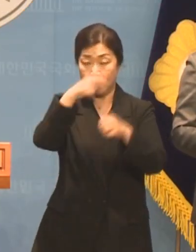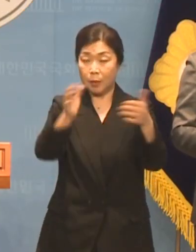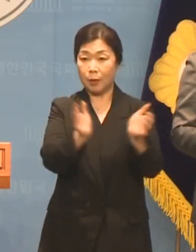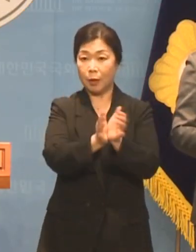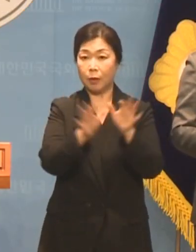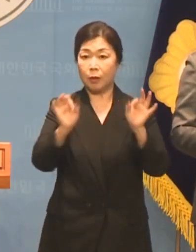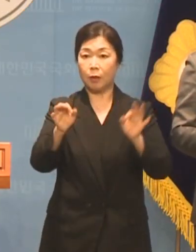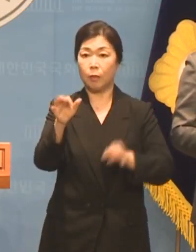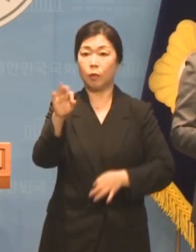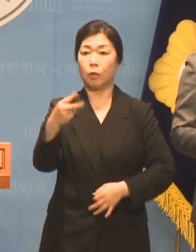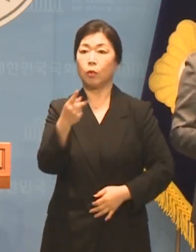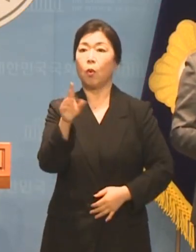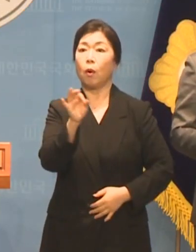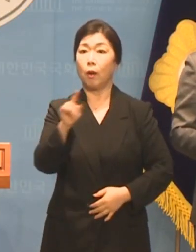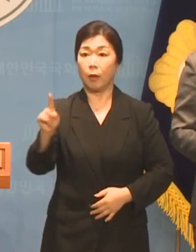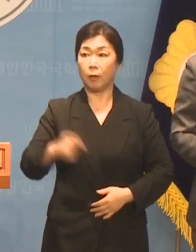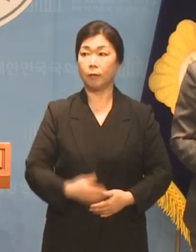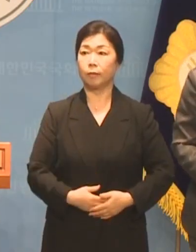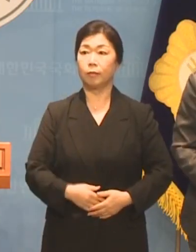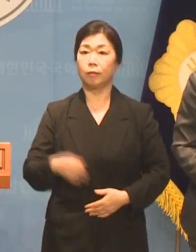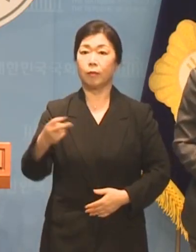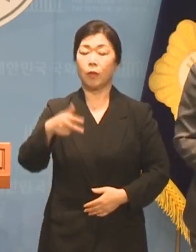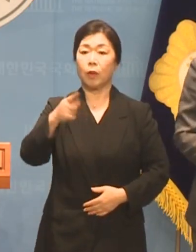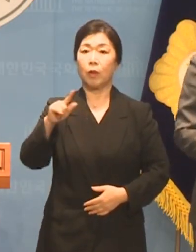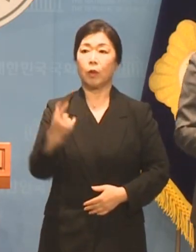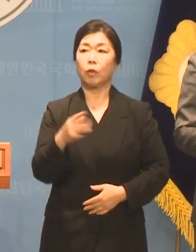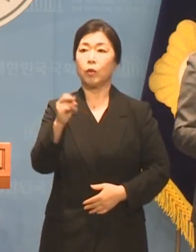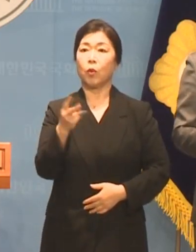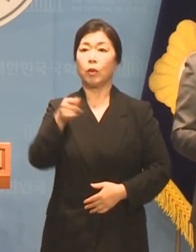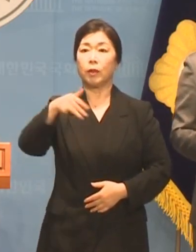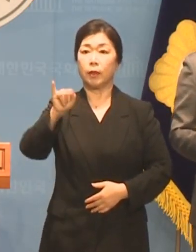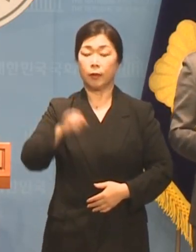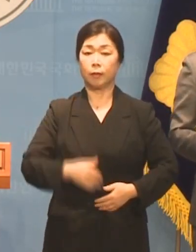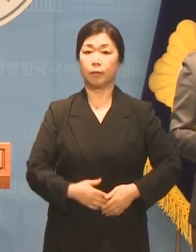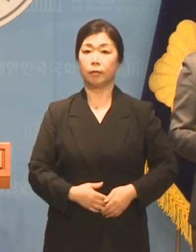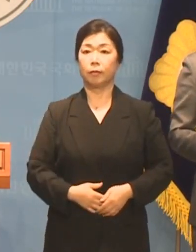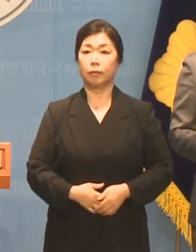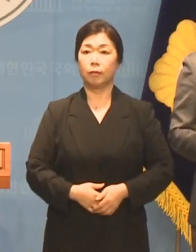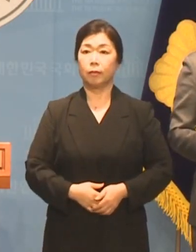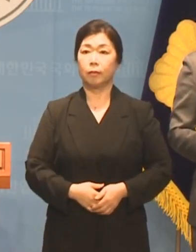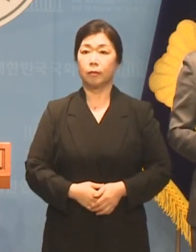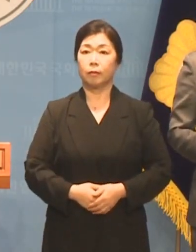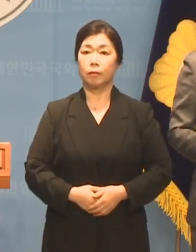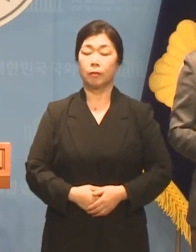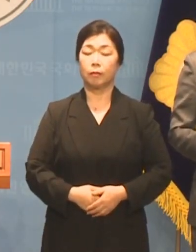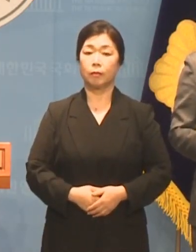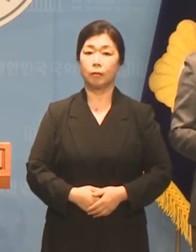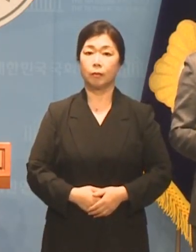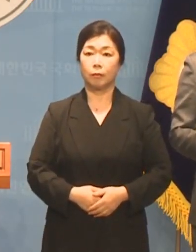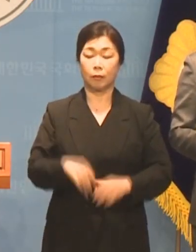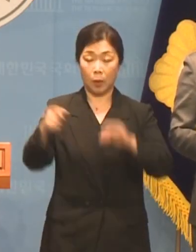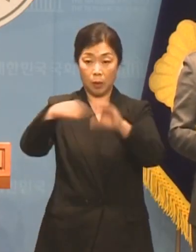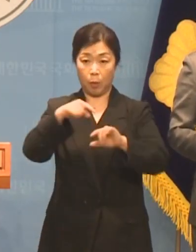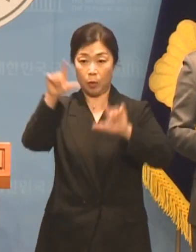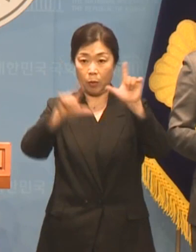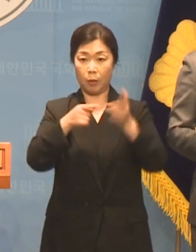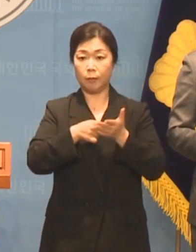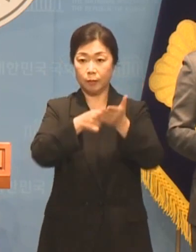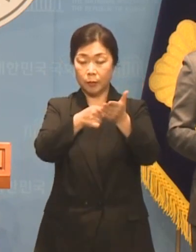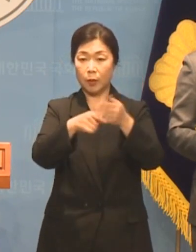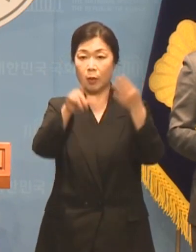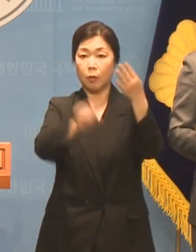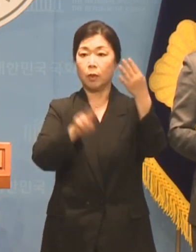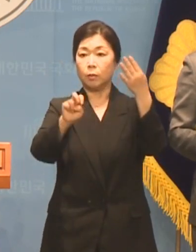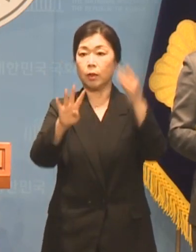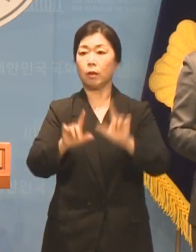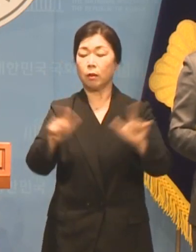허위조작정보감시단 김동화 의원님 오셨고요. 전영기 의원님도 곧 들어오실 겁니다. 민주파출소 제보 현황 보고 드리겠습니다. 4월